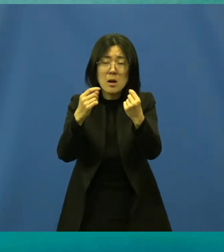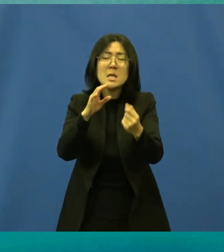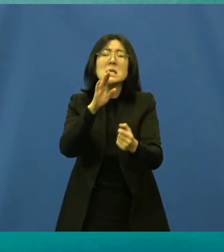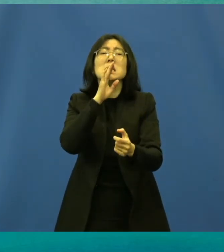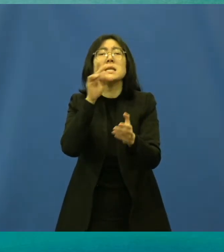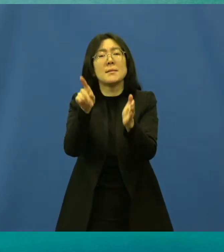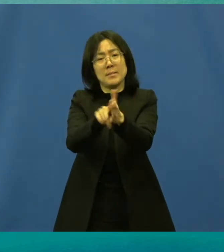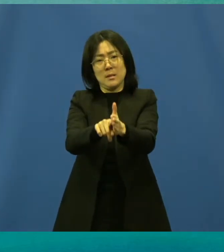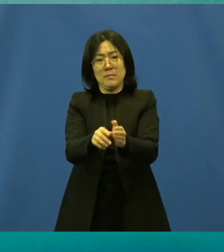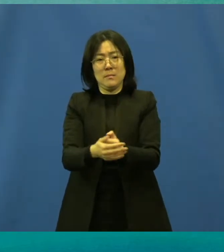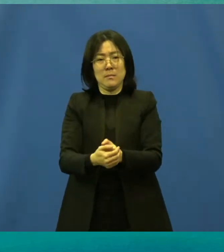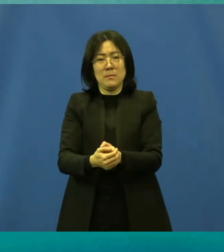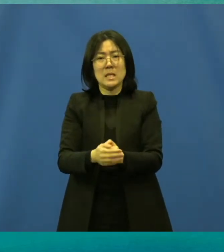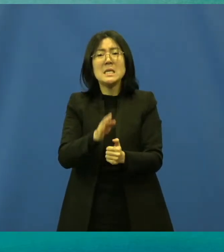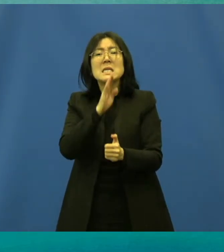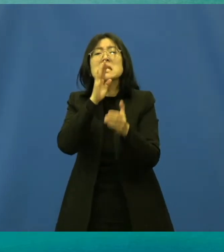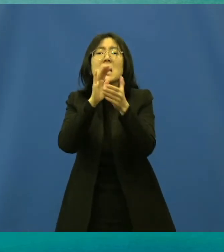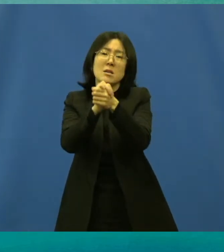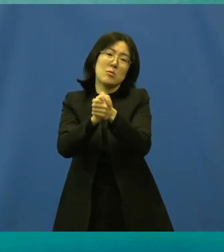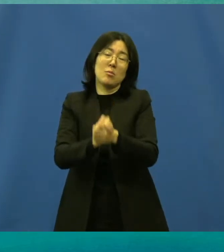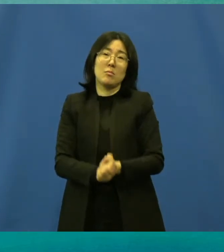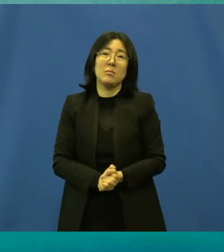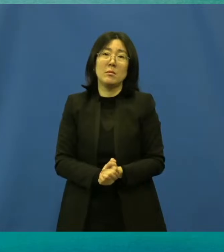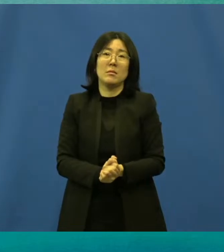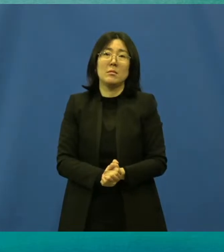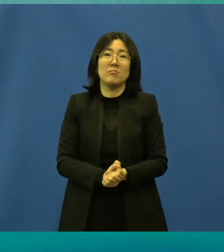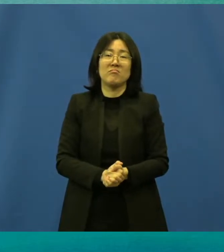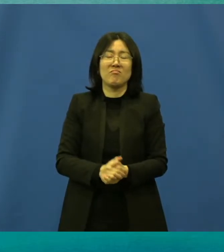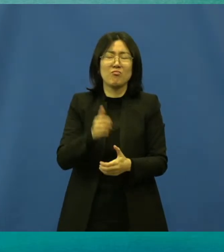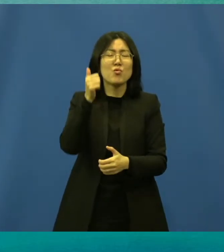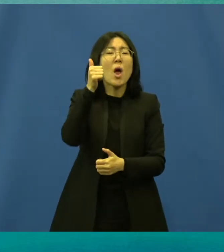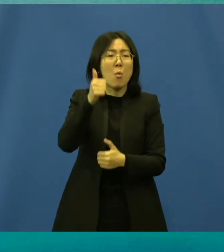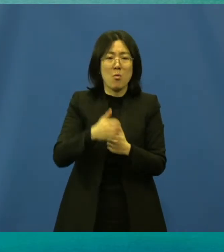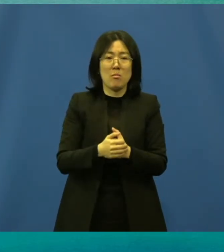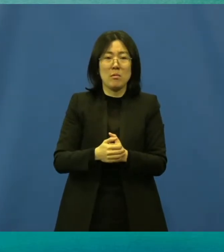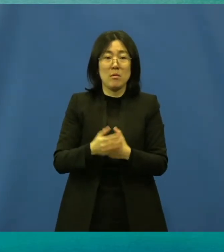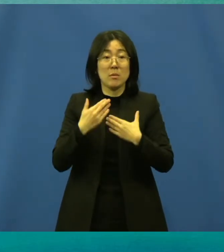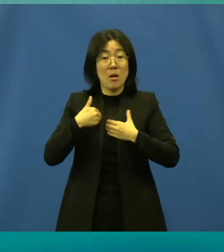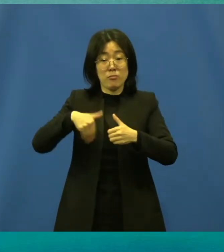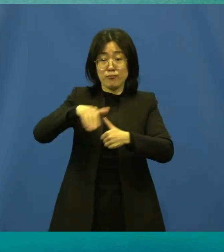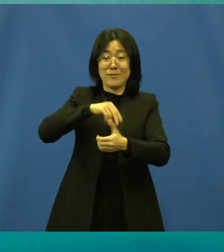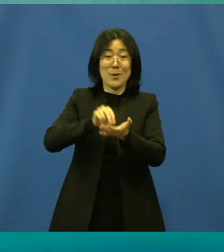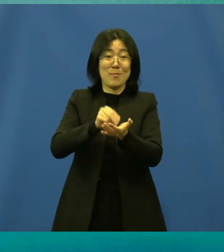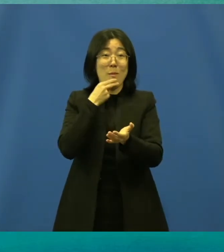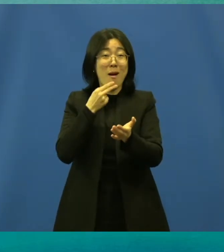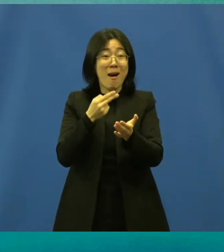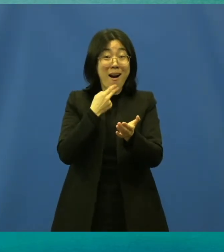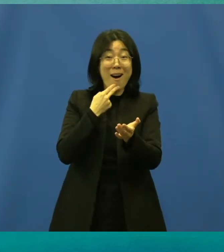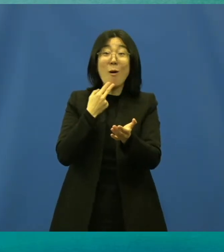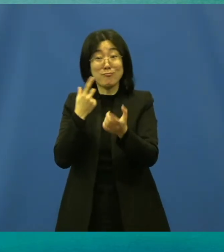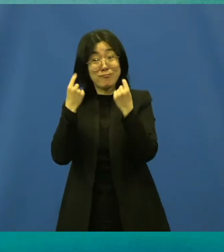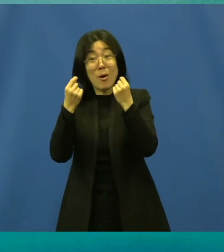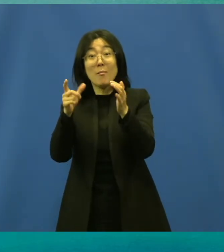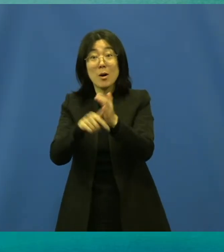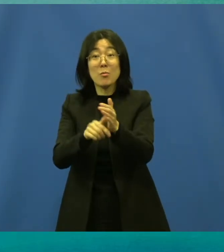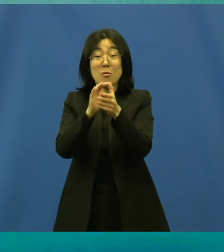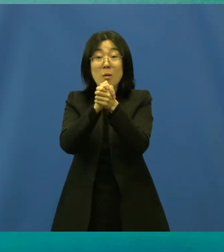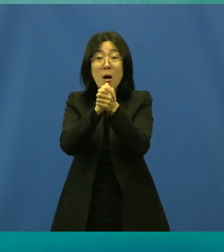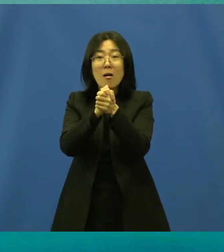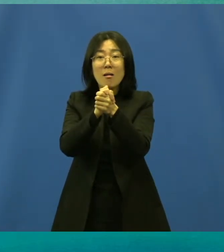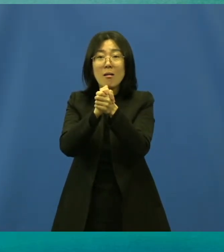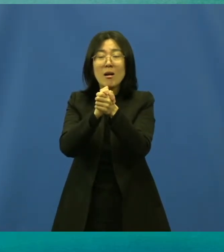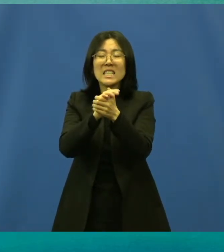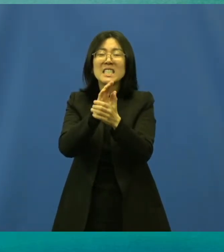평안한데 깨어 기도한다, 그게 진짜입니다. 여러분, 그건 쉬운 게